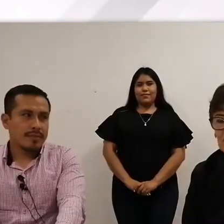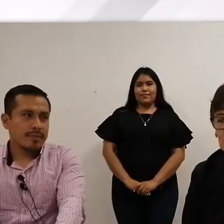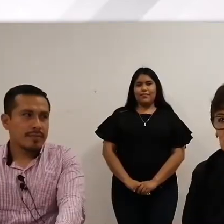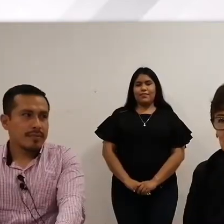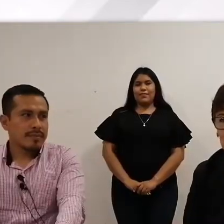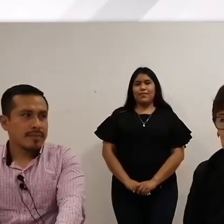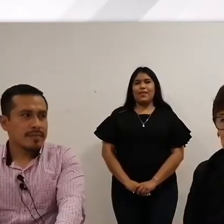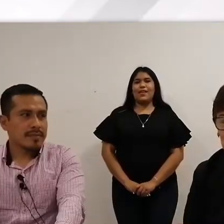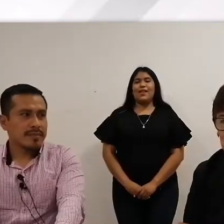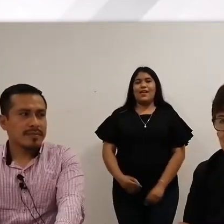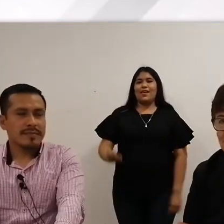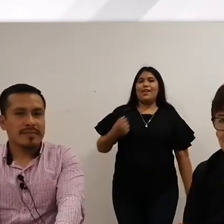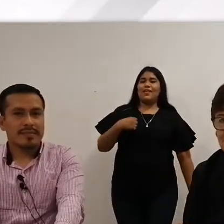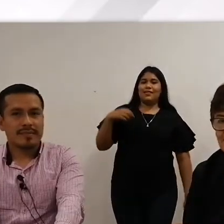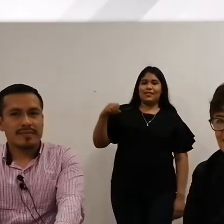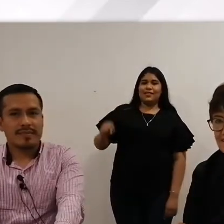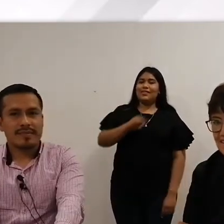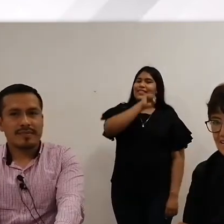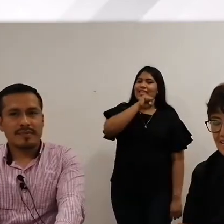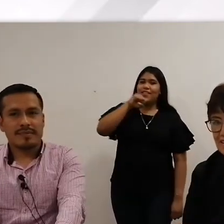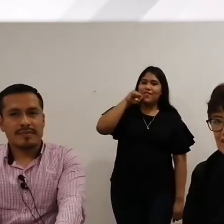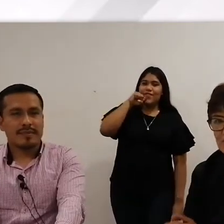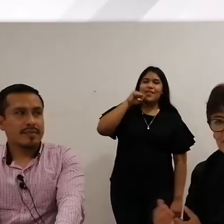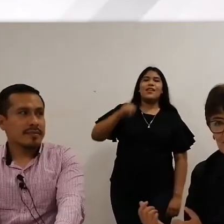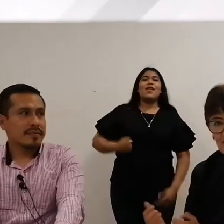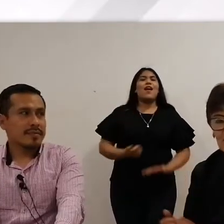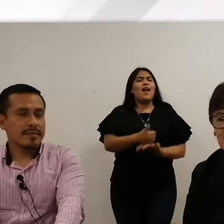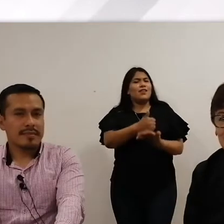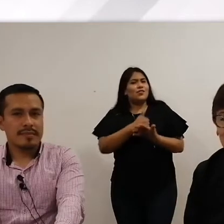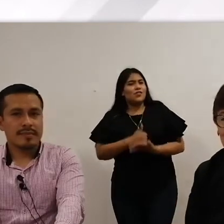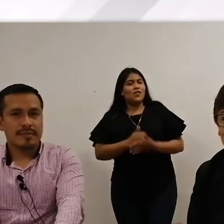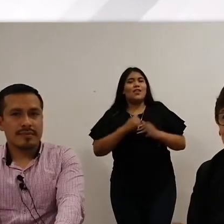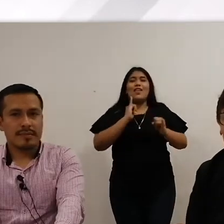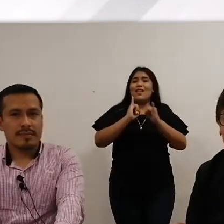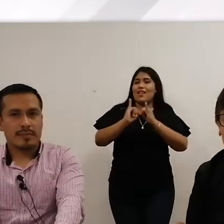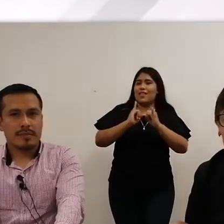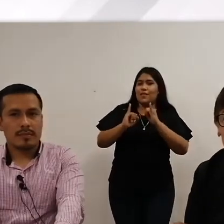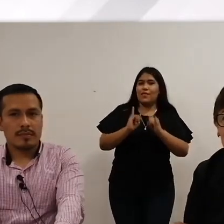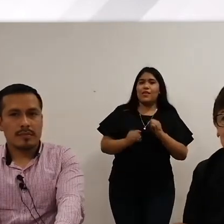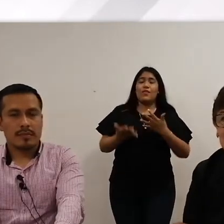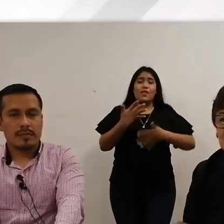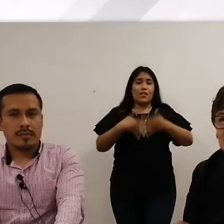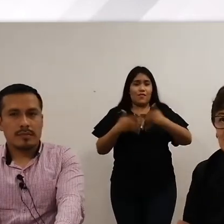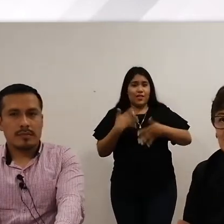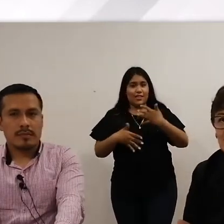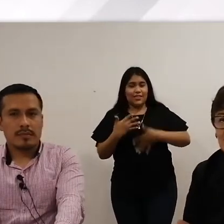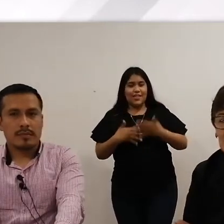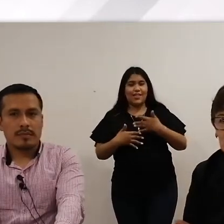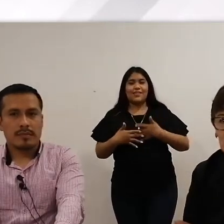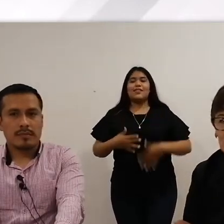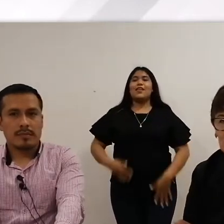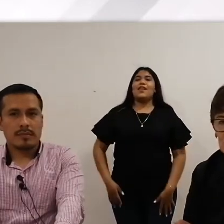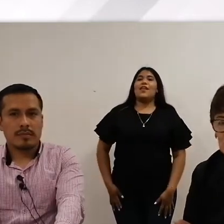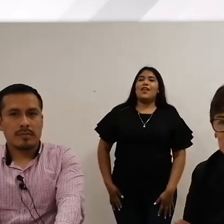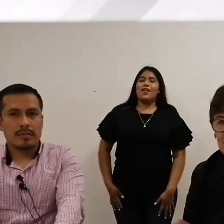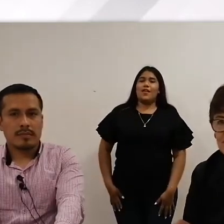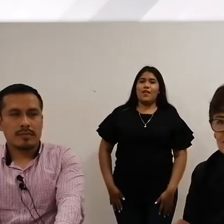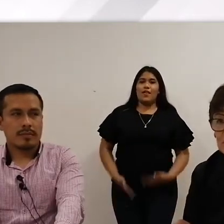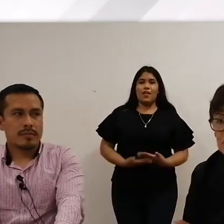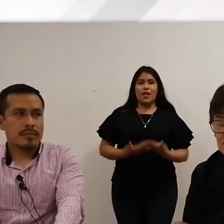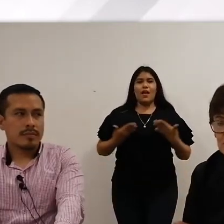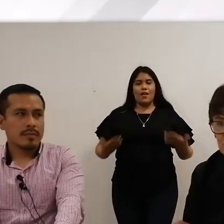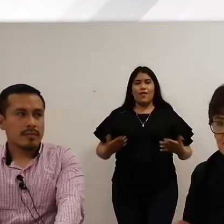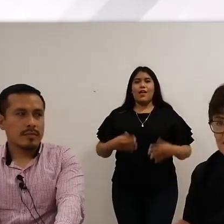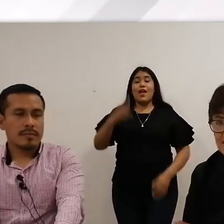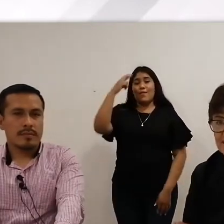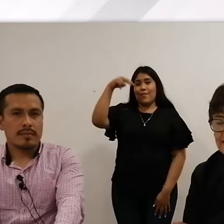Samantha ha estado apoyándonos en la interpretación en señas y ahora nos va a